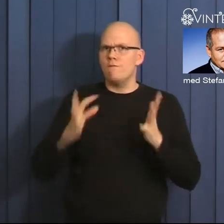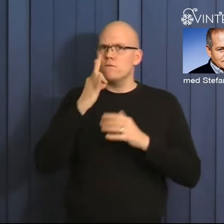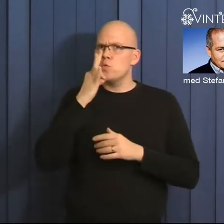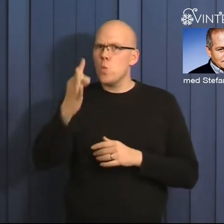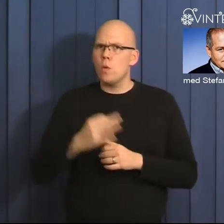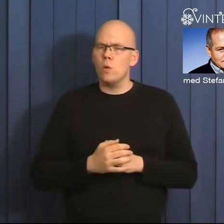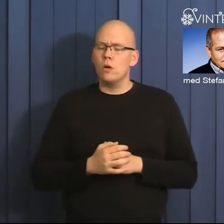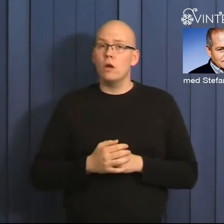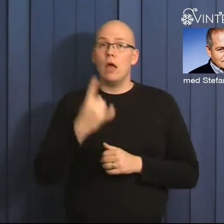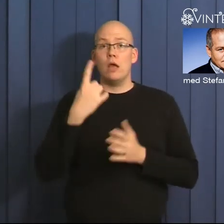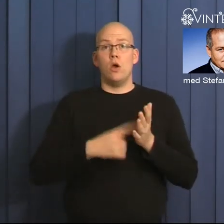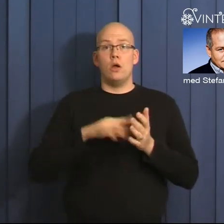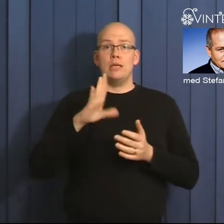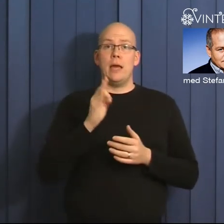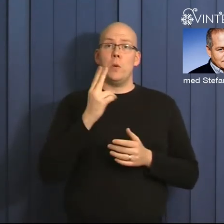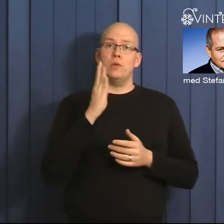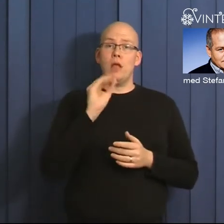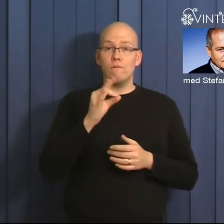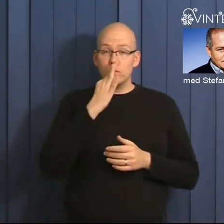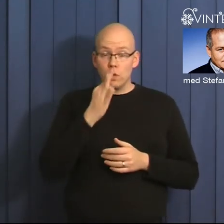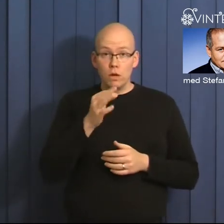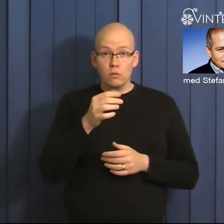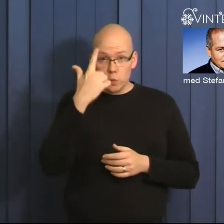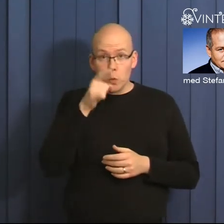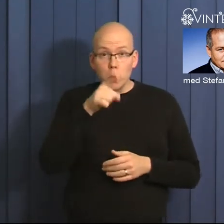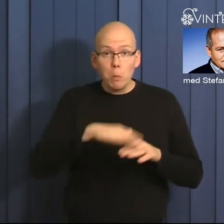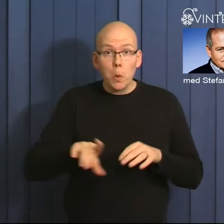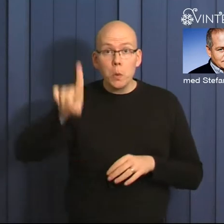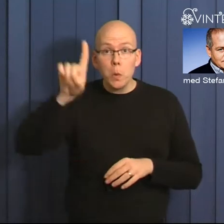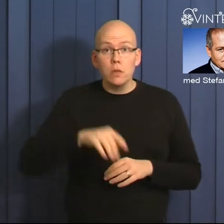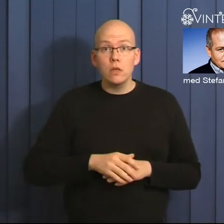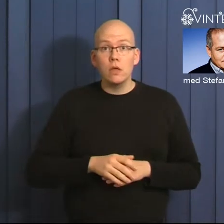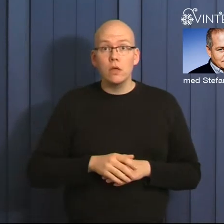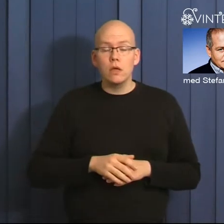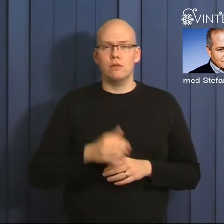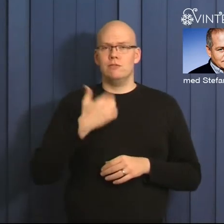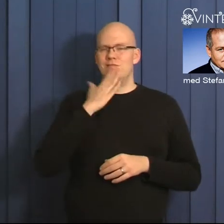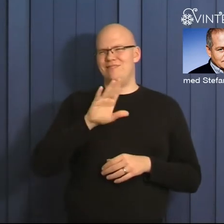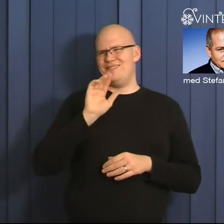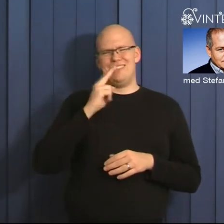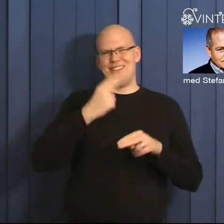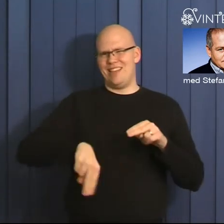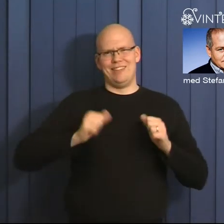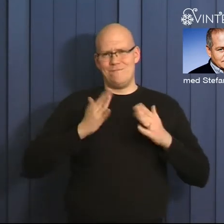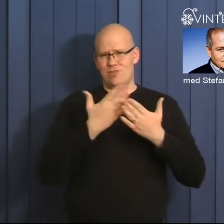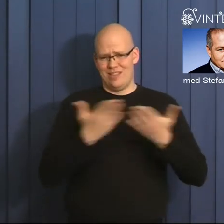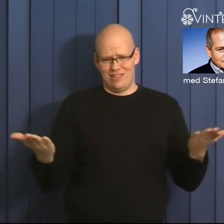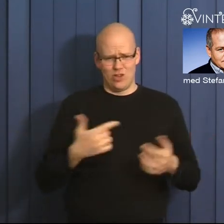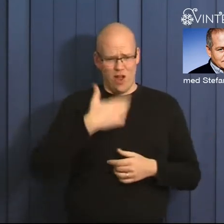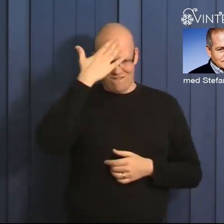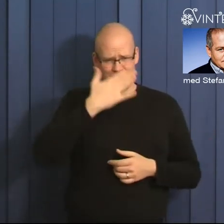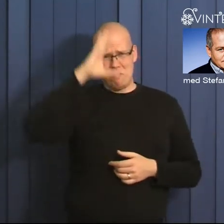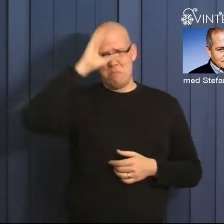Gud Jag svarade Ja det gjorde jag naturligtvis inte jag jag var vetenskapsman och trodde inte på gudar